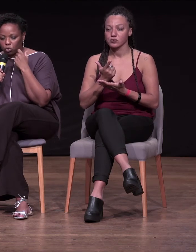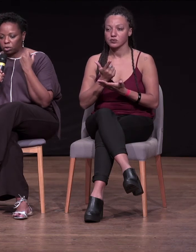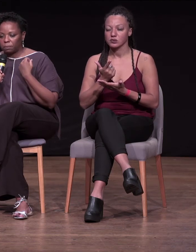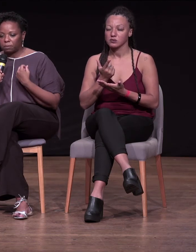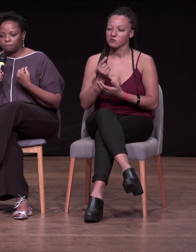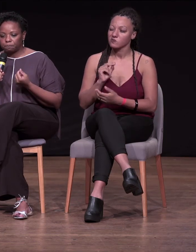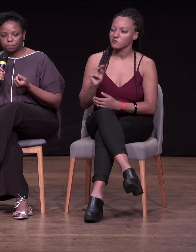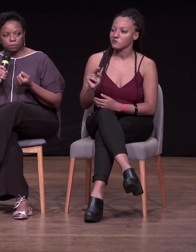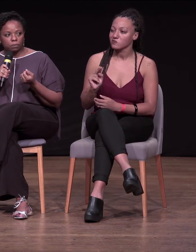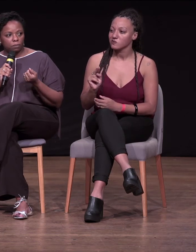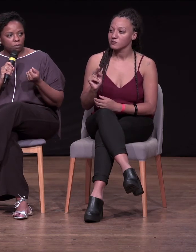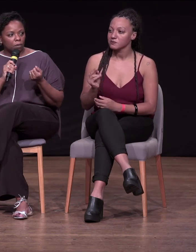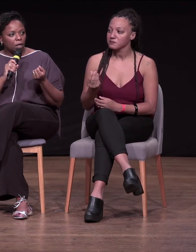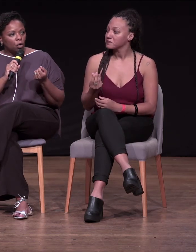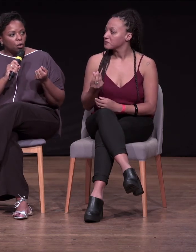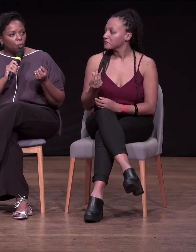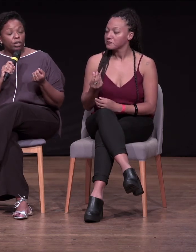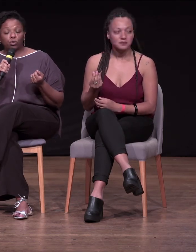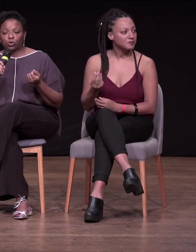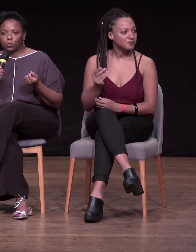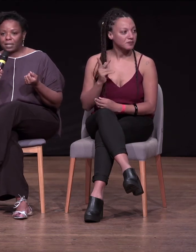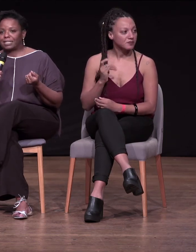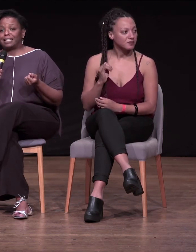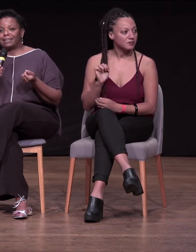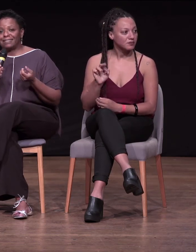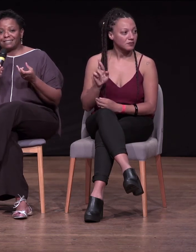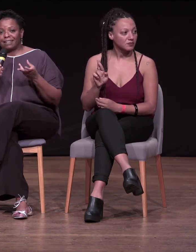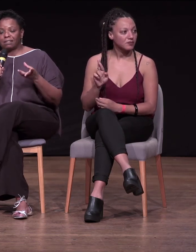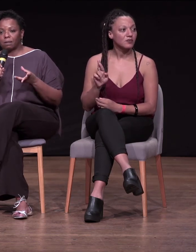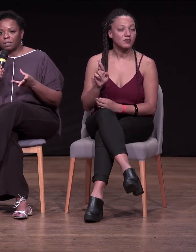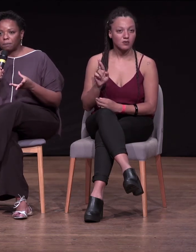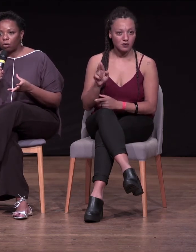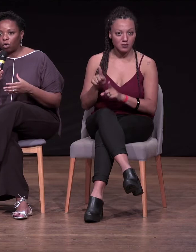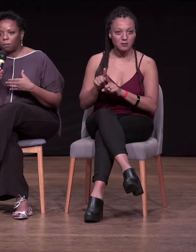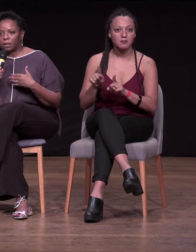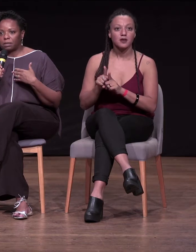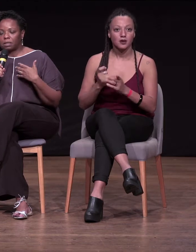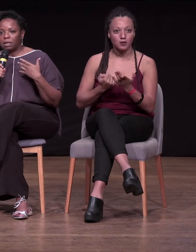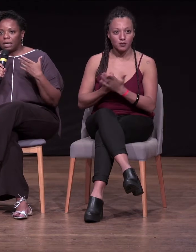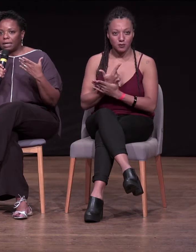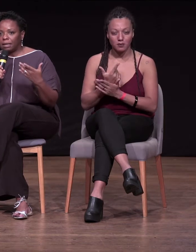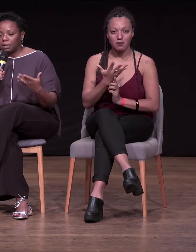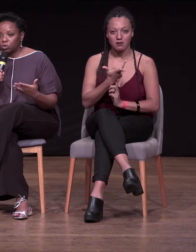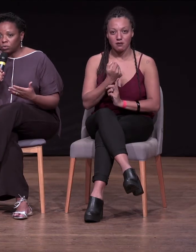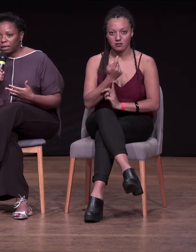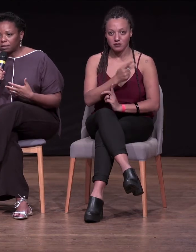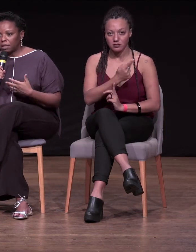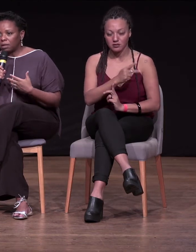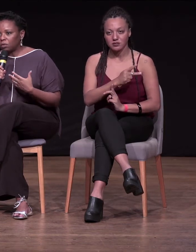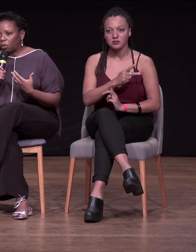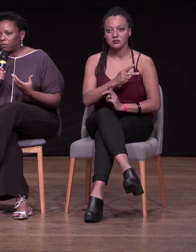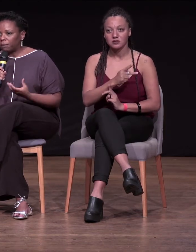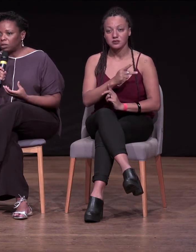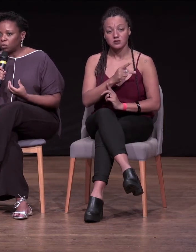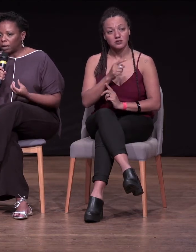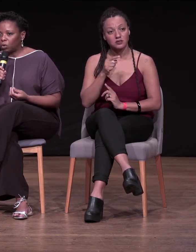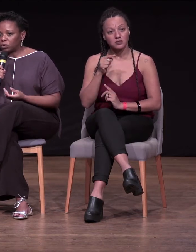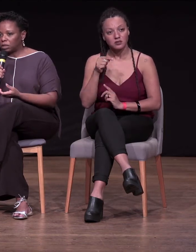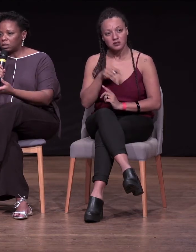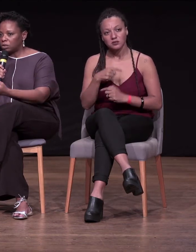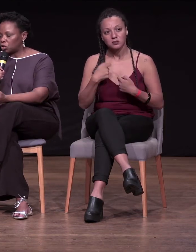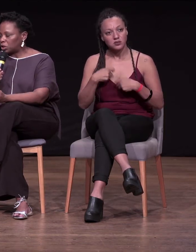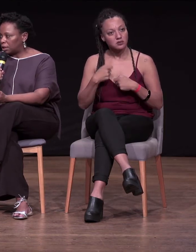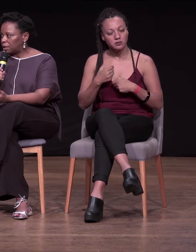o, como chama? O Heitor dos Prazeres, né, nessa mesma compra. Quer dizer, isso tem que ser, obviamente,